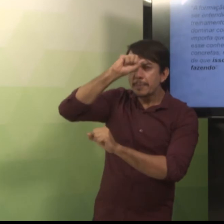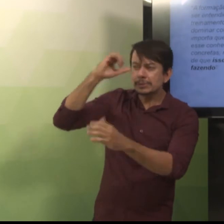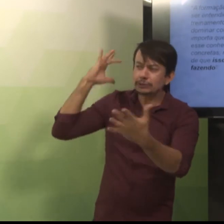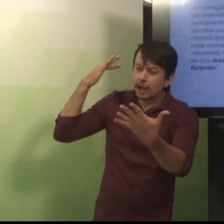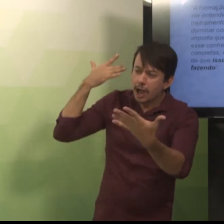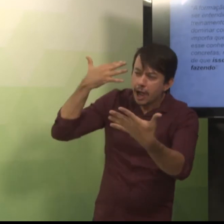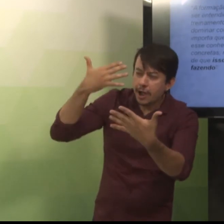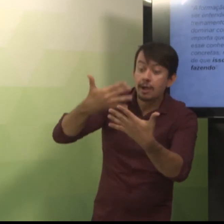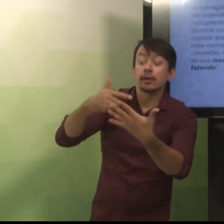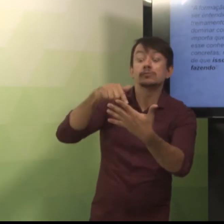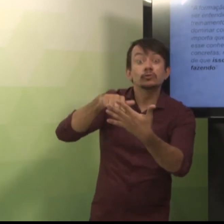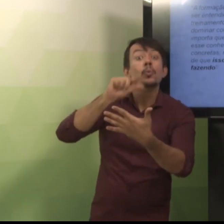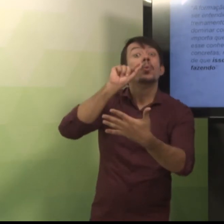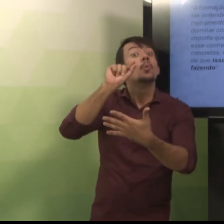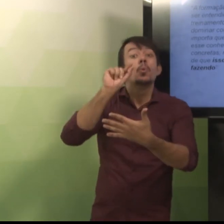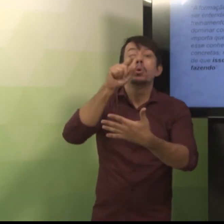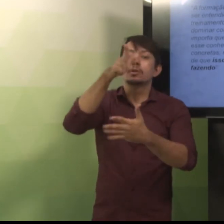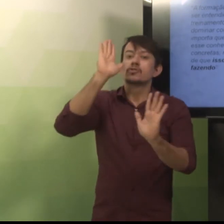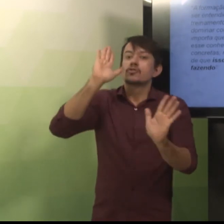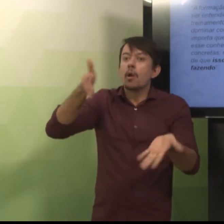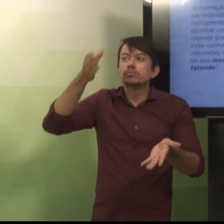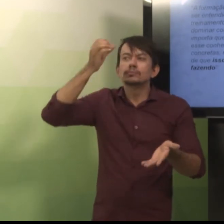de conhecimento, de aquisição de conhecimentos,